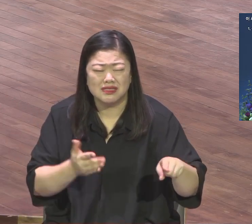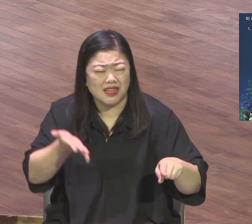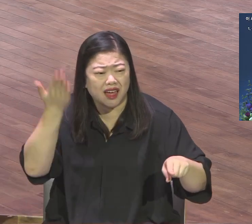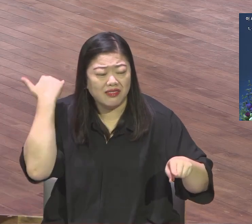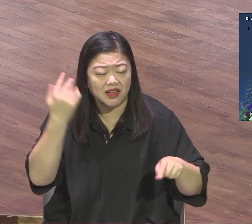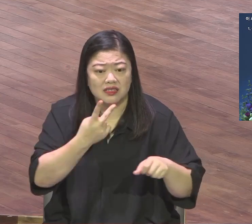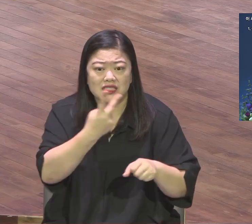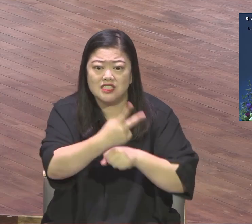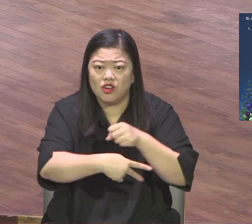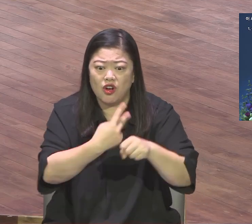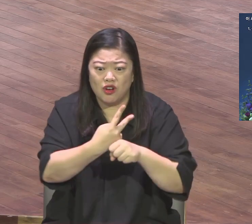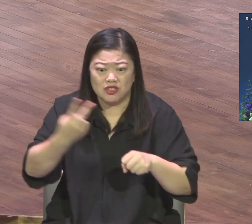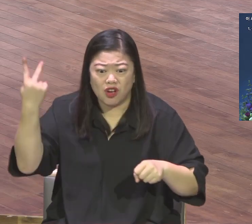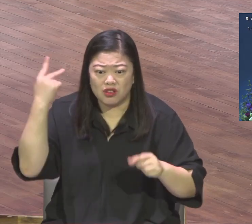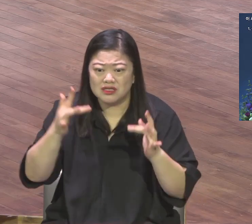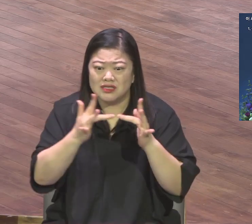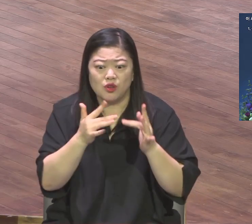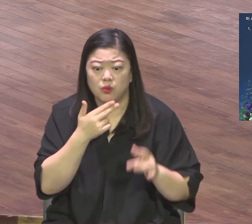몰라.